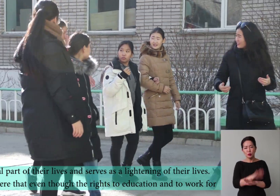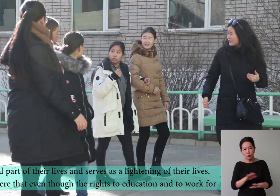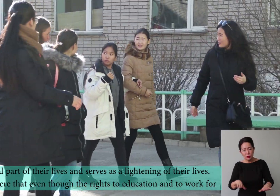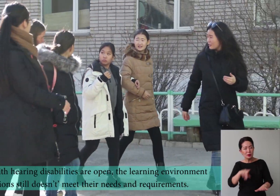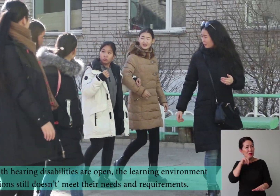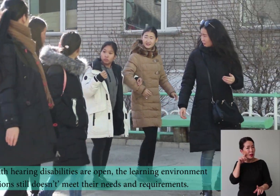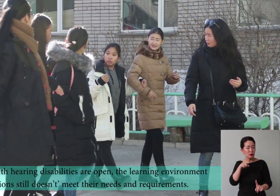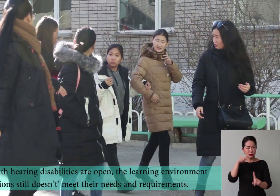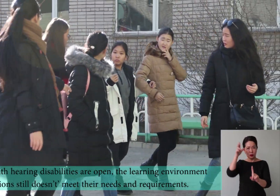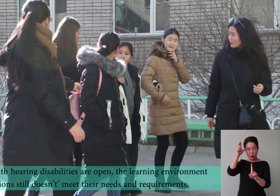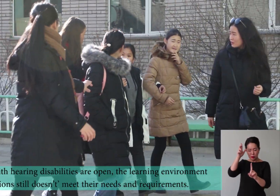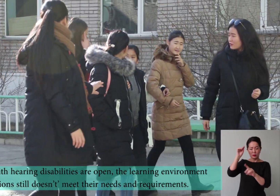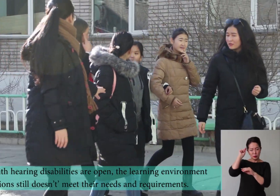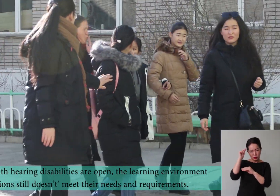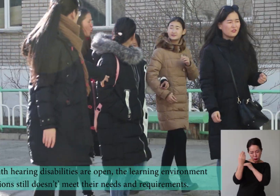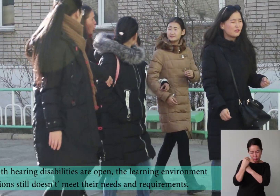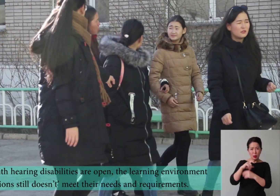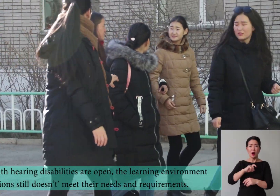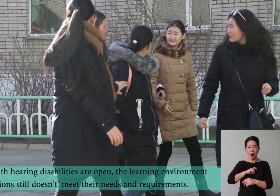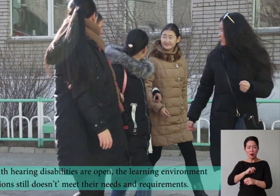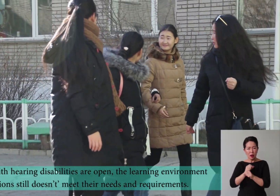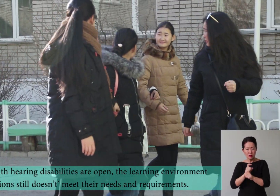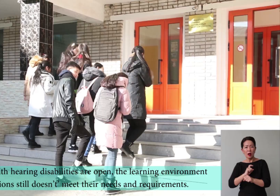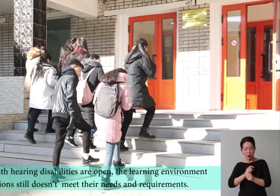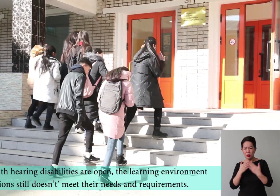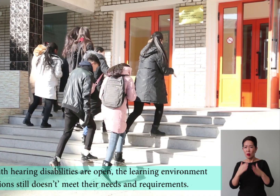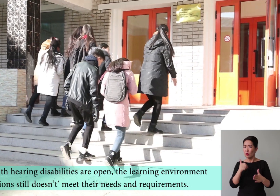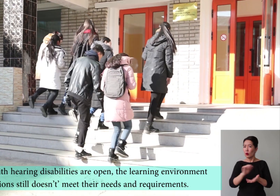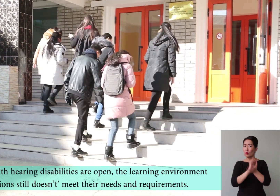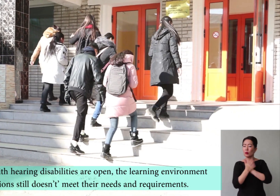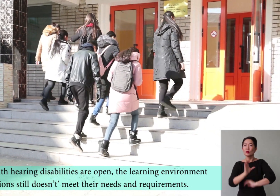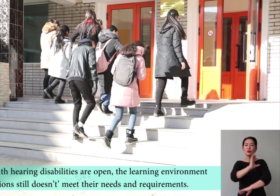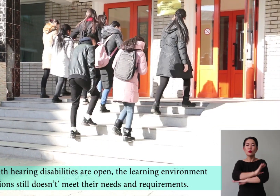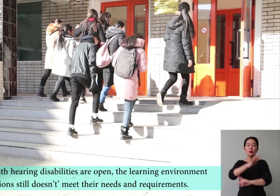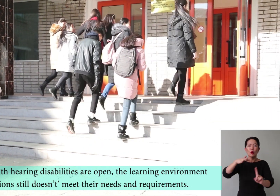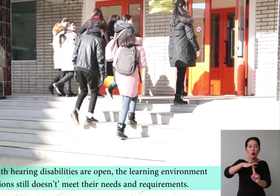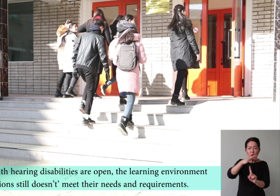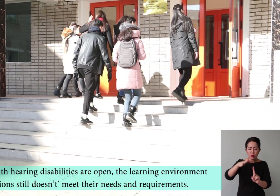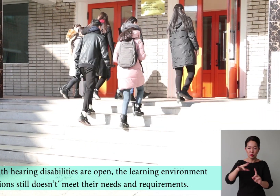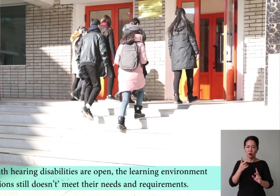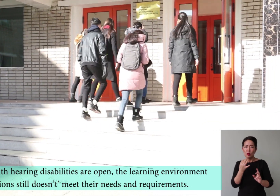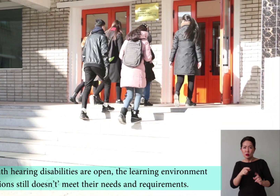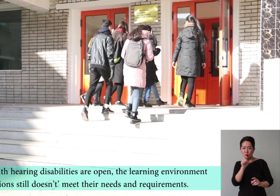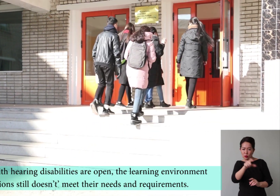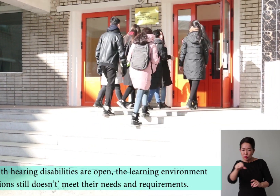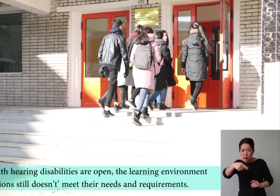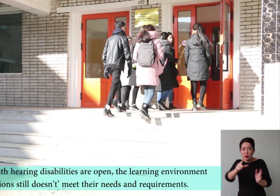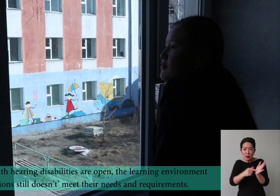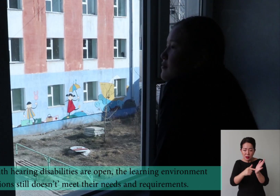залуусын боловсрал эзэмшиж хөдөлмөрлөх эрх нь нээлттэйч сурах орчин нөхцөл тэдний хэрэгцээ шаардлагыг хангаж чадахгүй байсаар